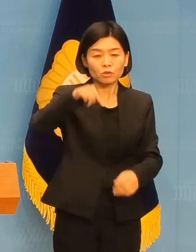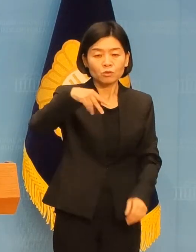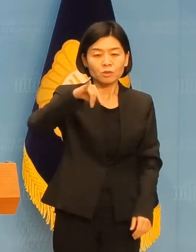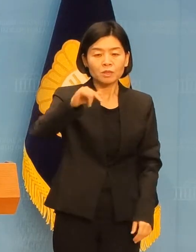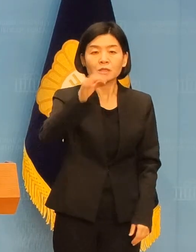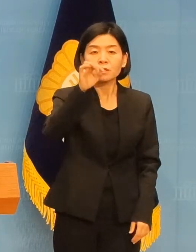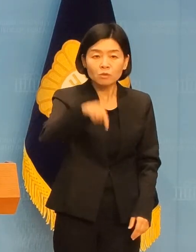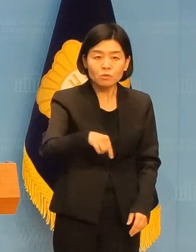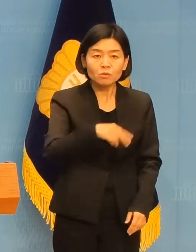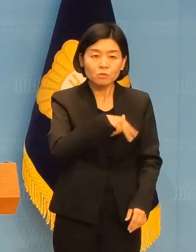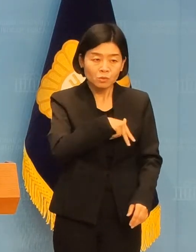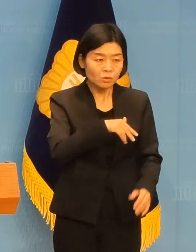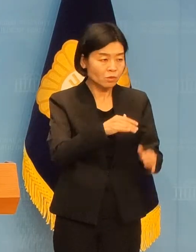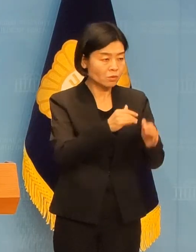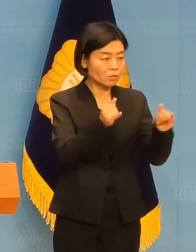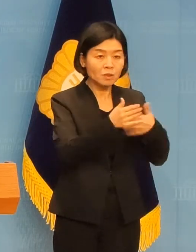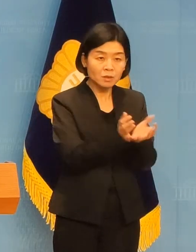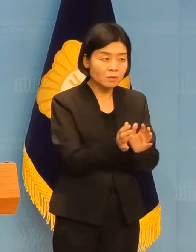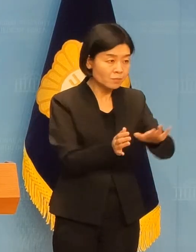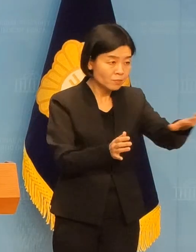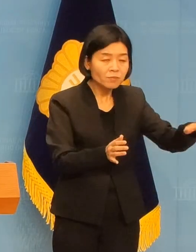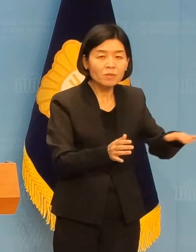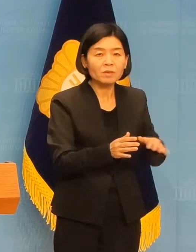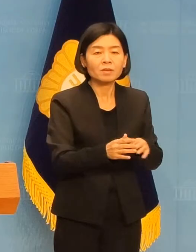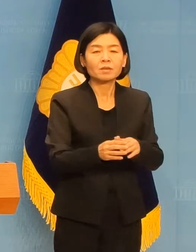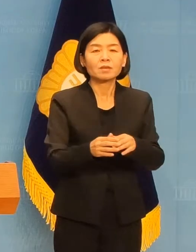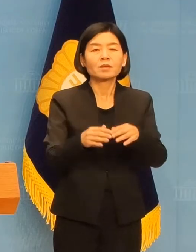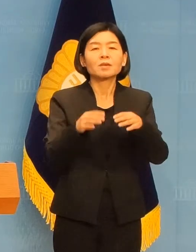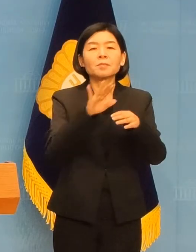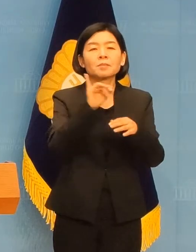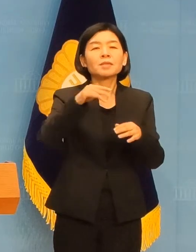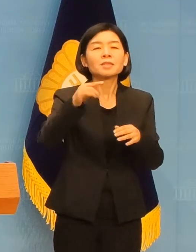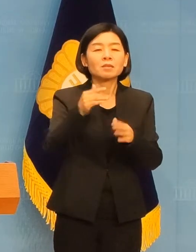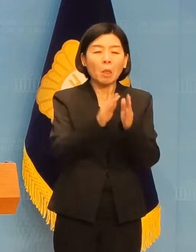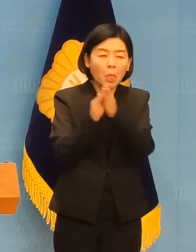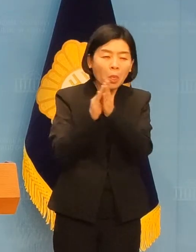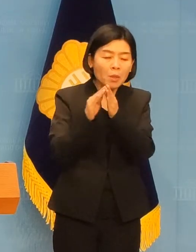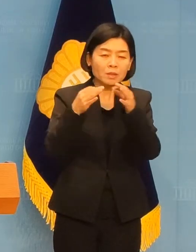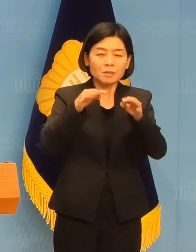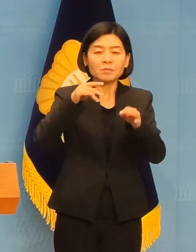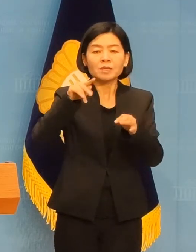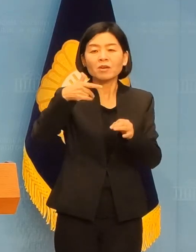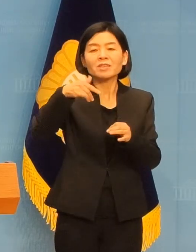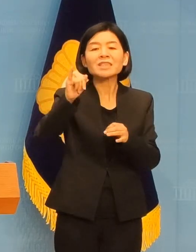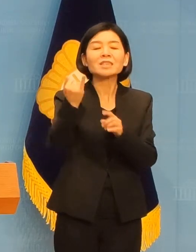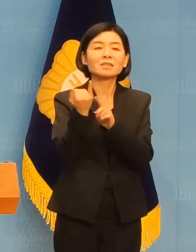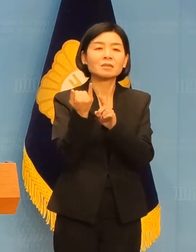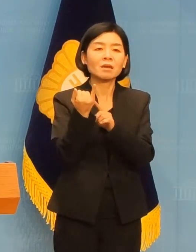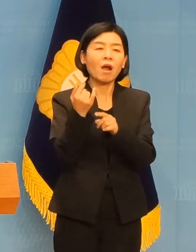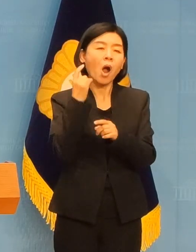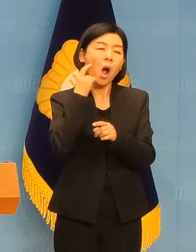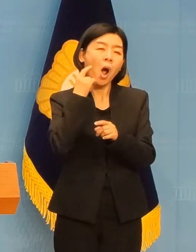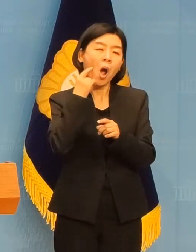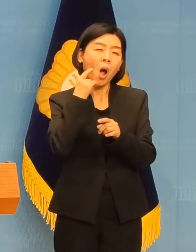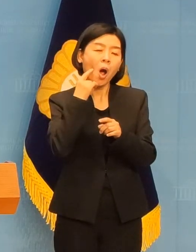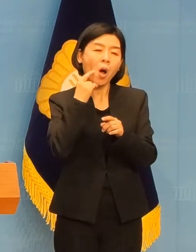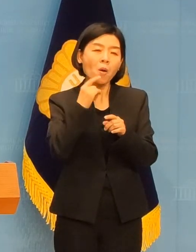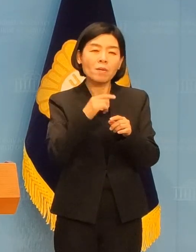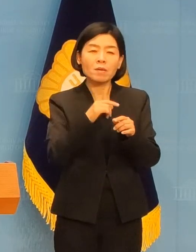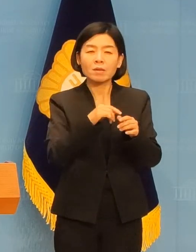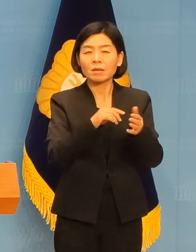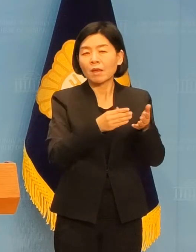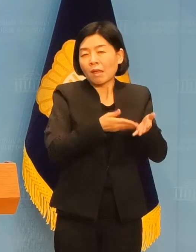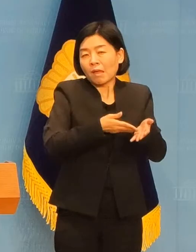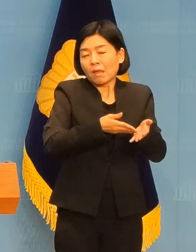등 국민의힘 의원들은 비선 김현지라는 허위 의혹을 근거 없이 제기해 국감의